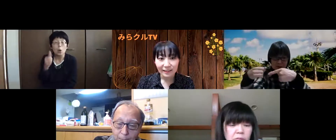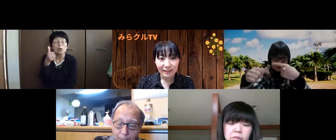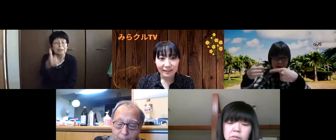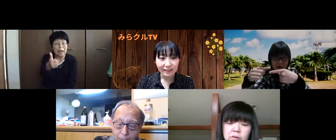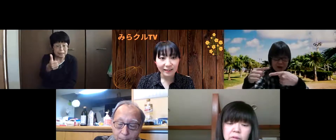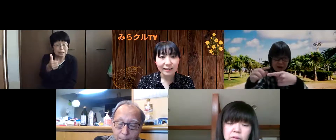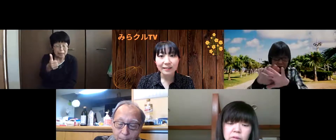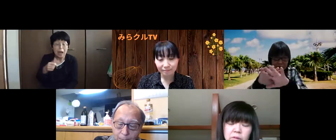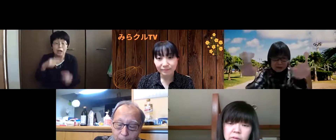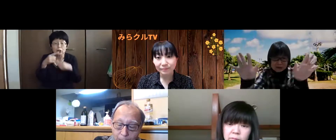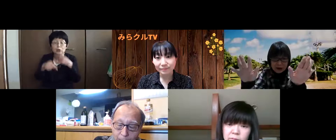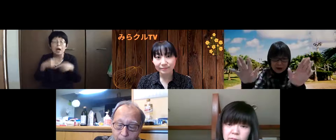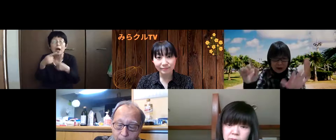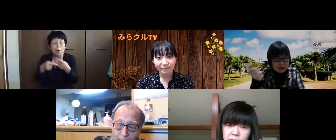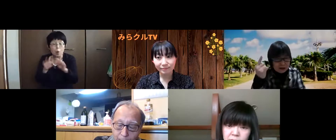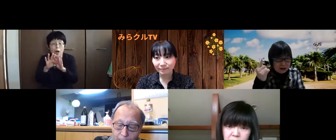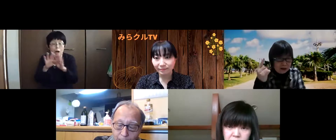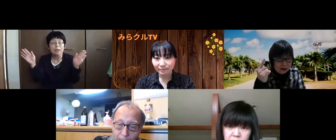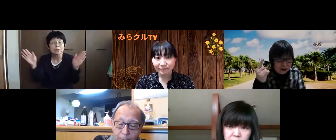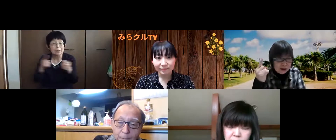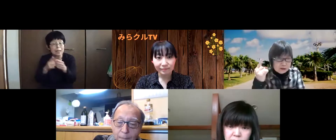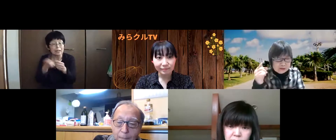話を始めたきっかけ、